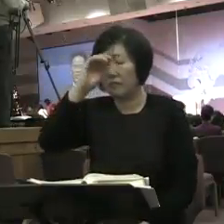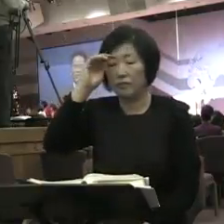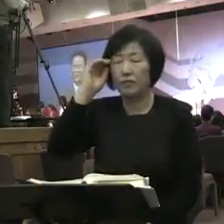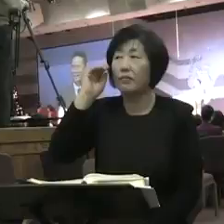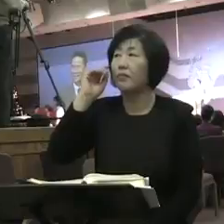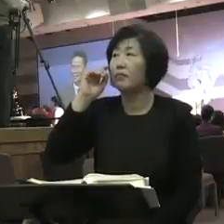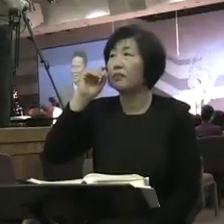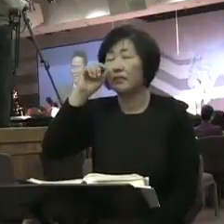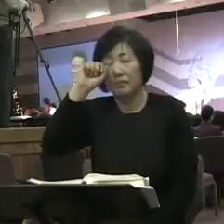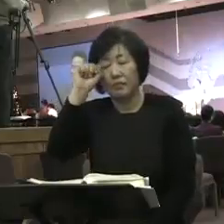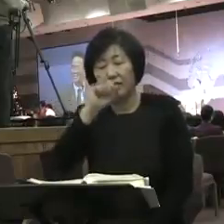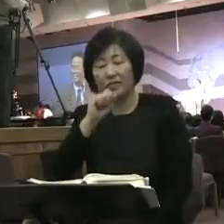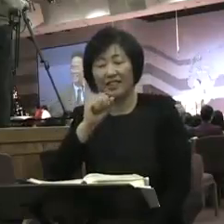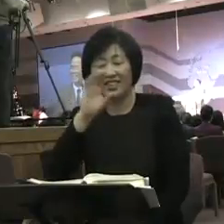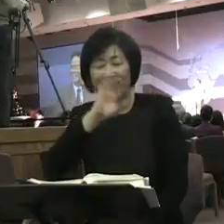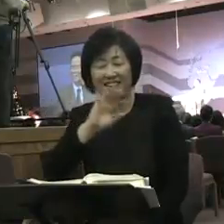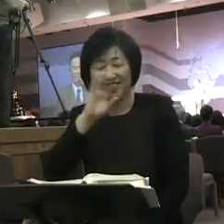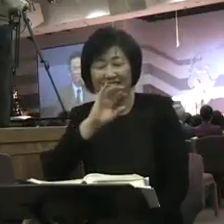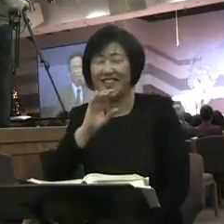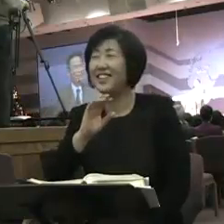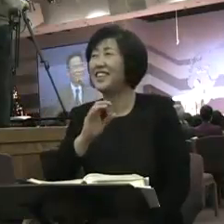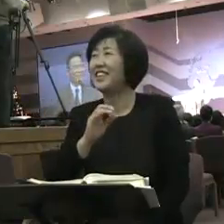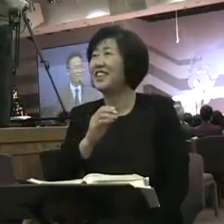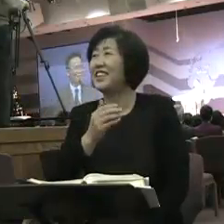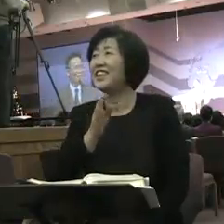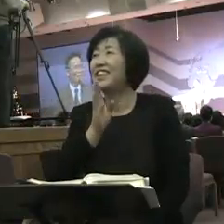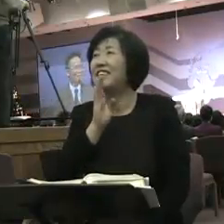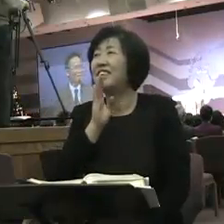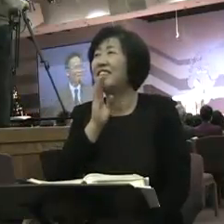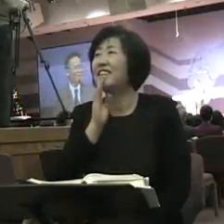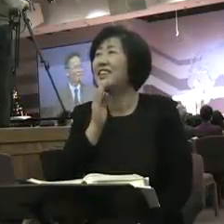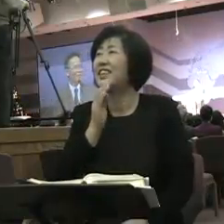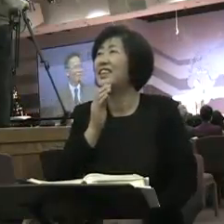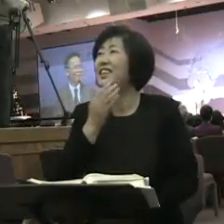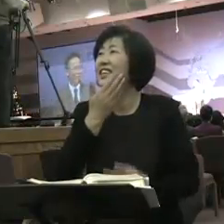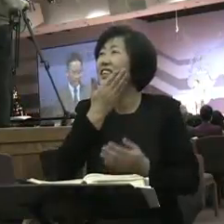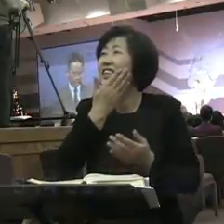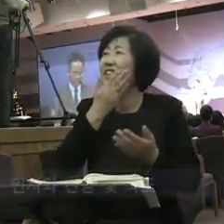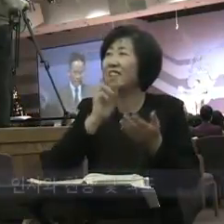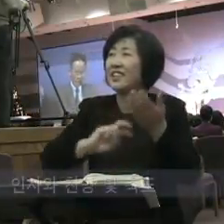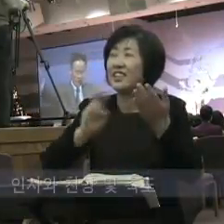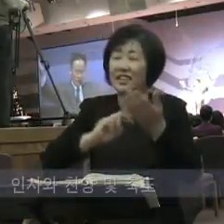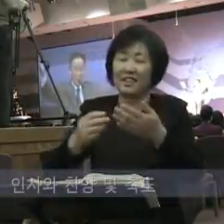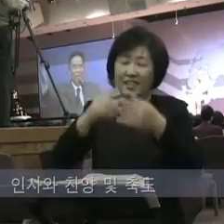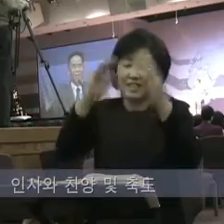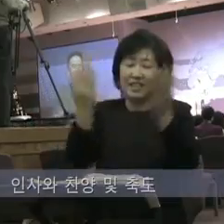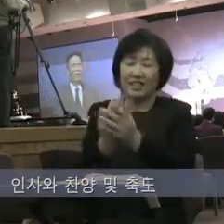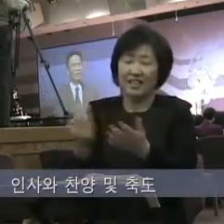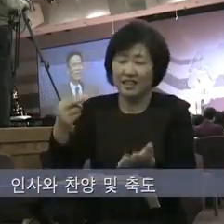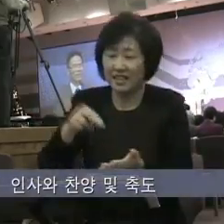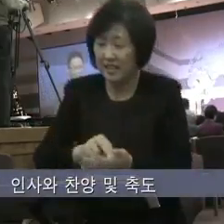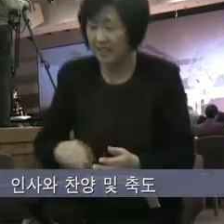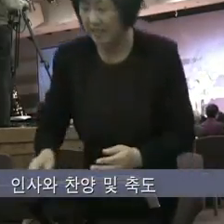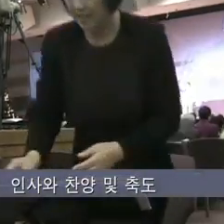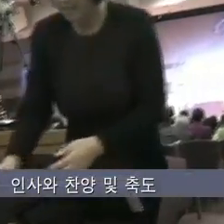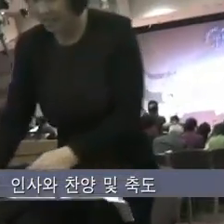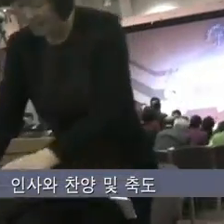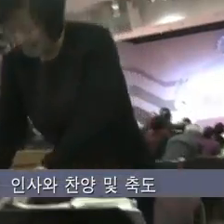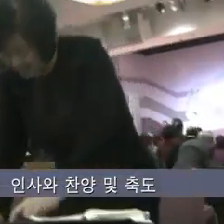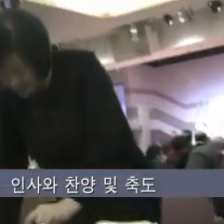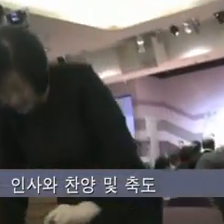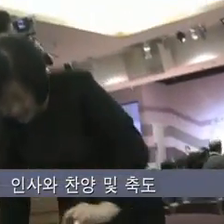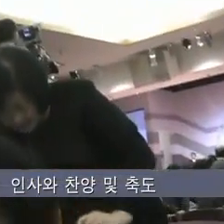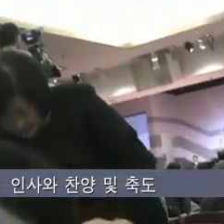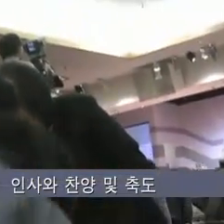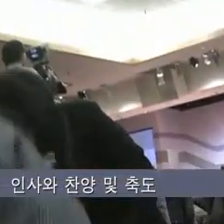책세 중에 어떻게 연습을 하셨는지 정말 귀한 찬양 감사합니다. 우리 이제 다 같이 나셔서 신사도행전 하나님 앞에